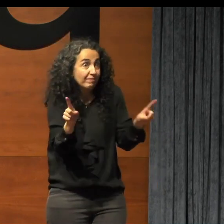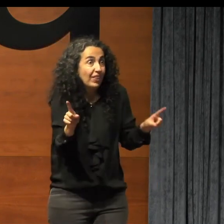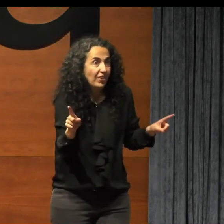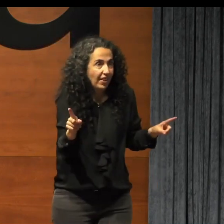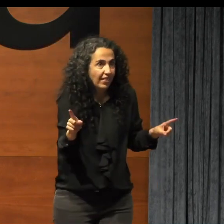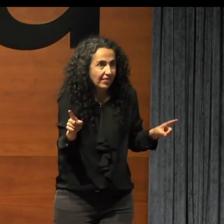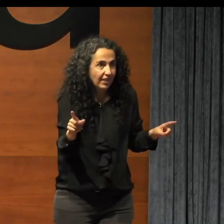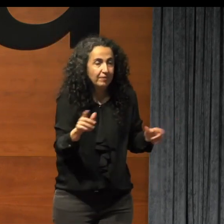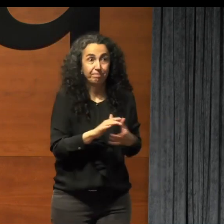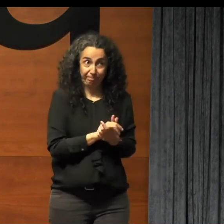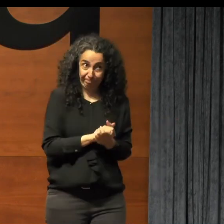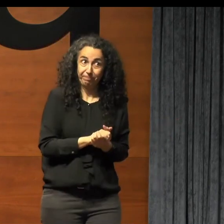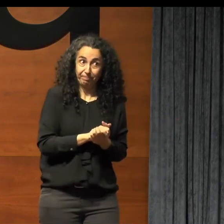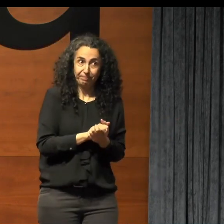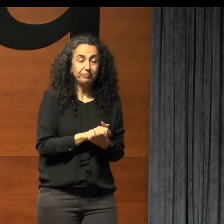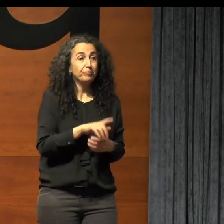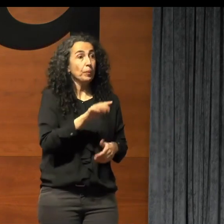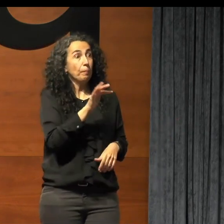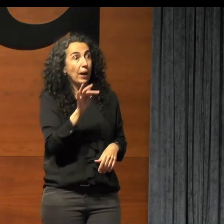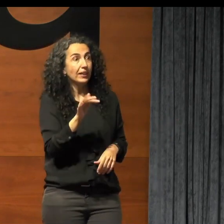más fraternal o familiar.